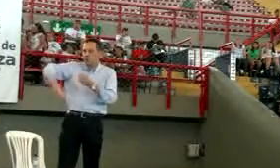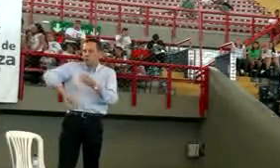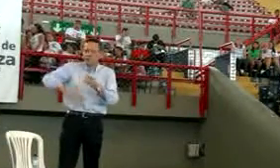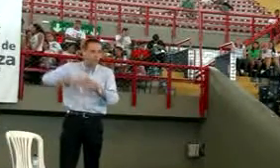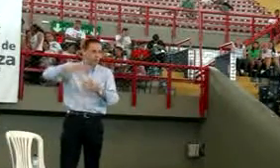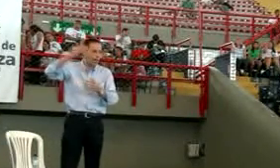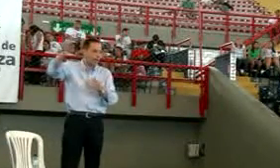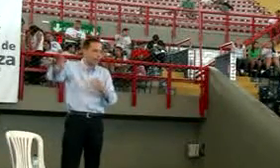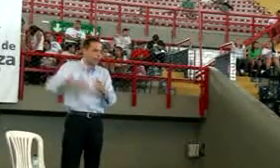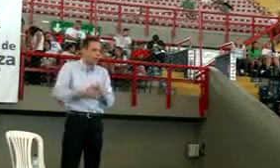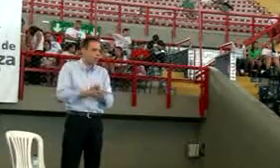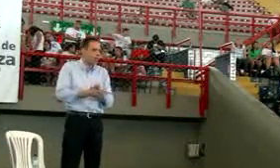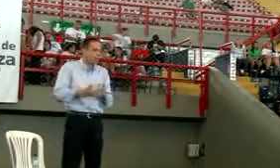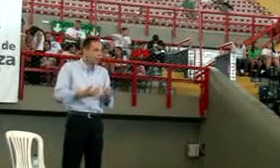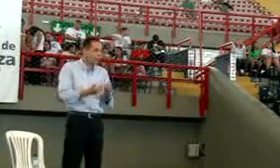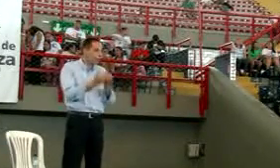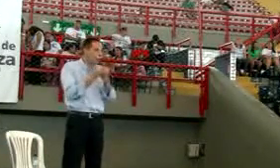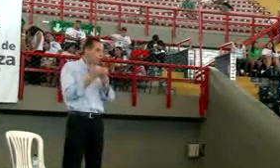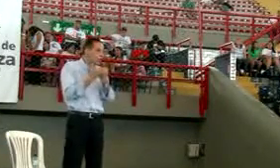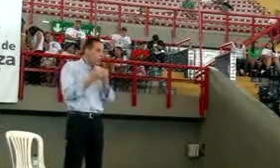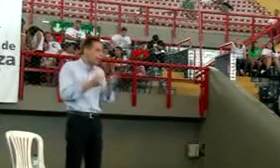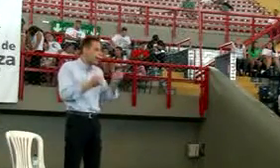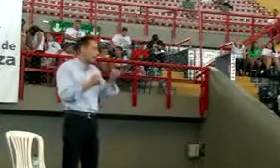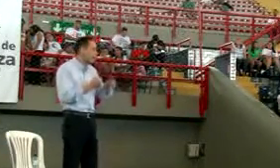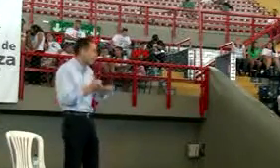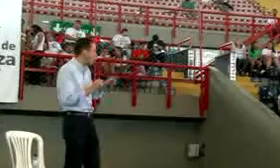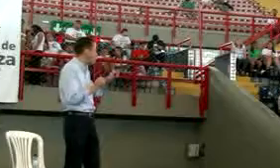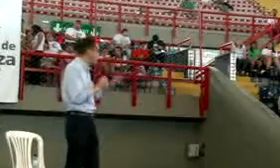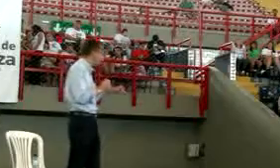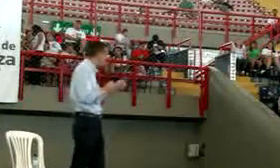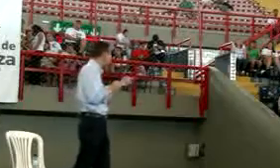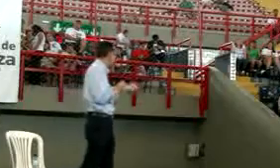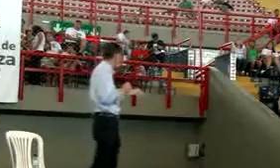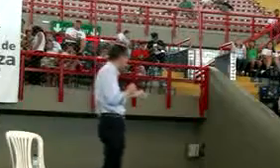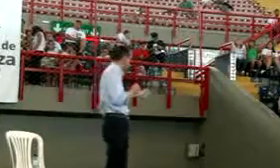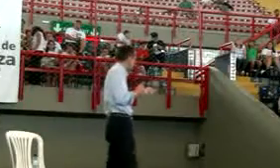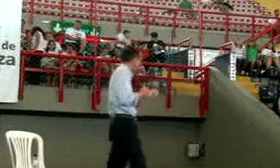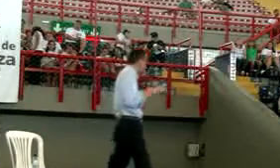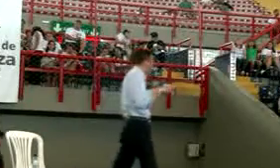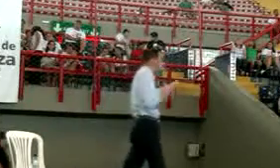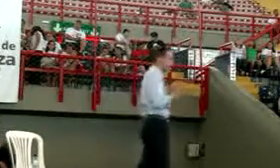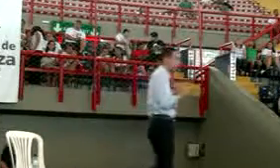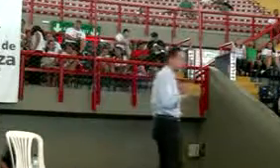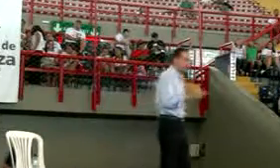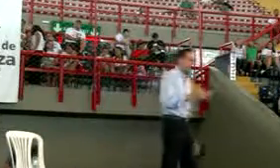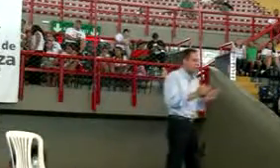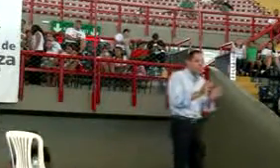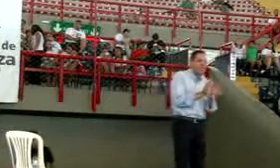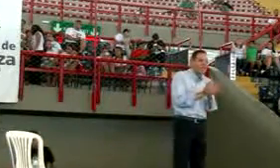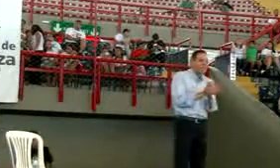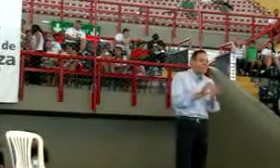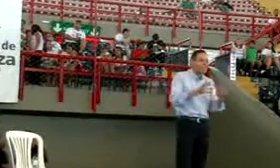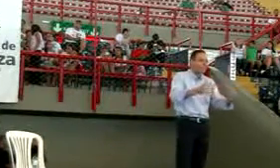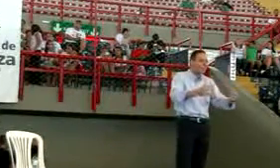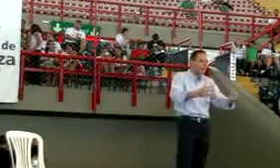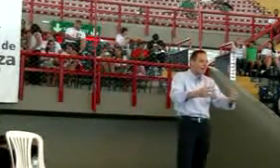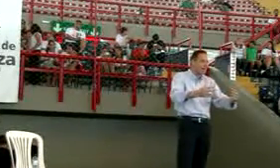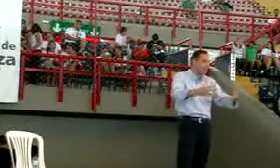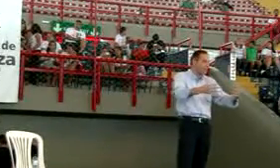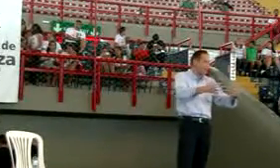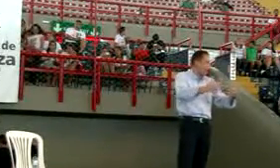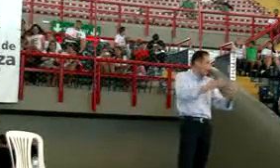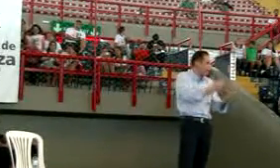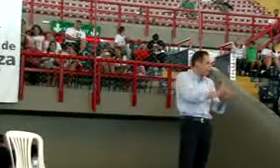invadido Portugal, havia dominado a Espanha, Dom João, que era casado com uma princesa espanhola, Carlota Joaquina, ele vai